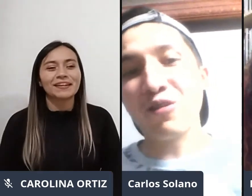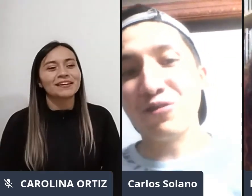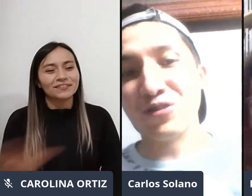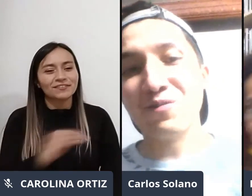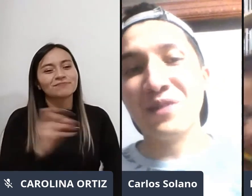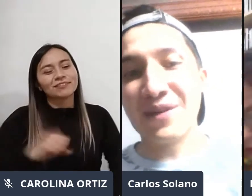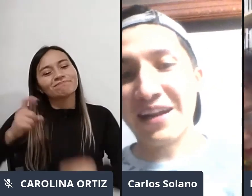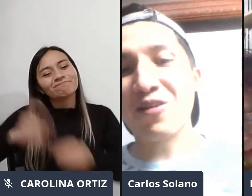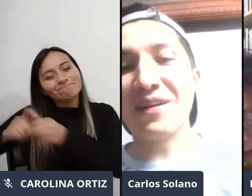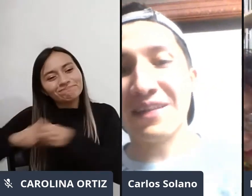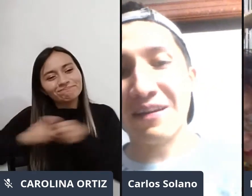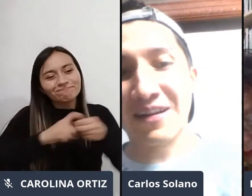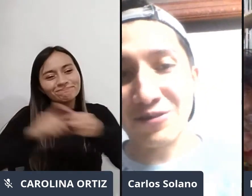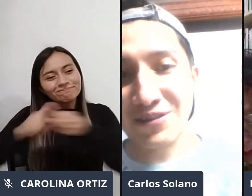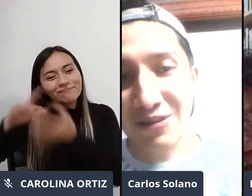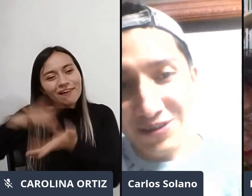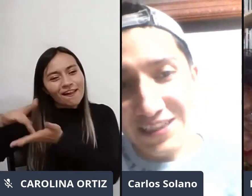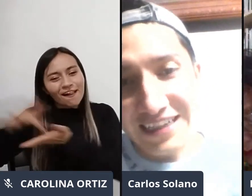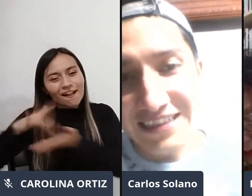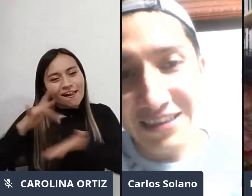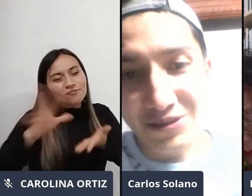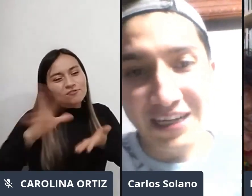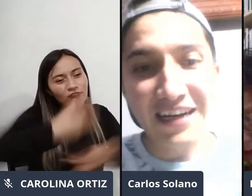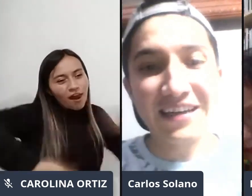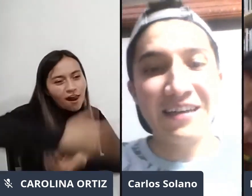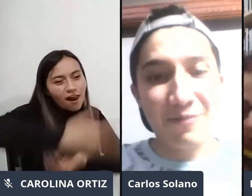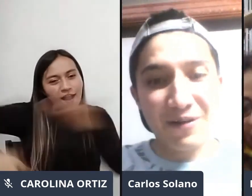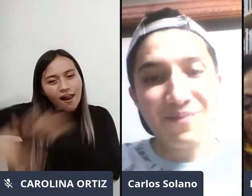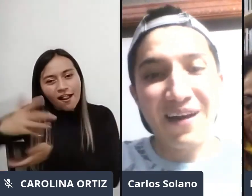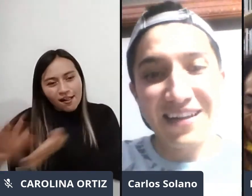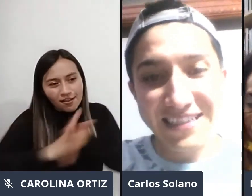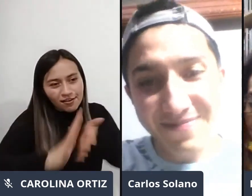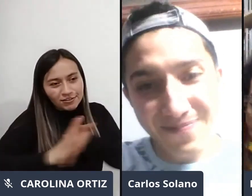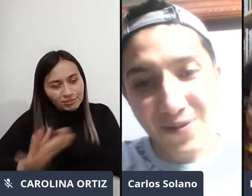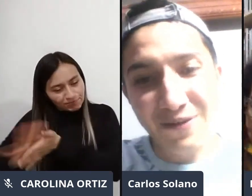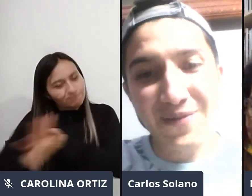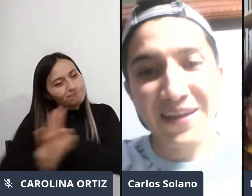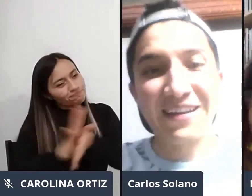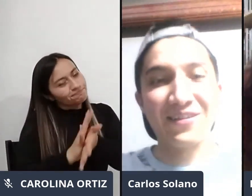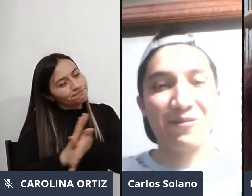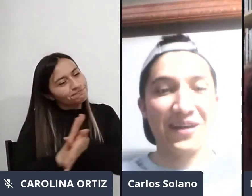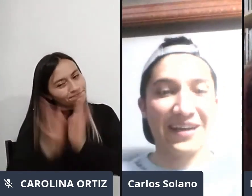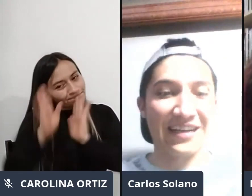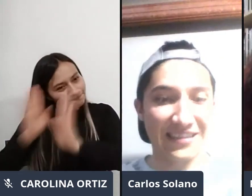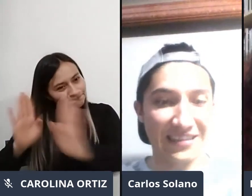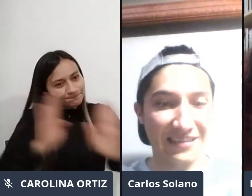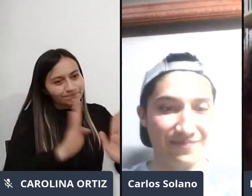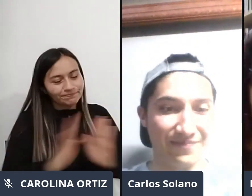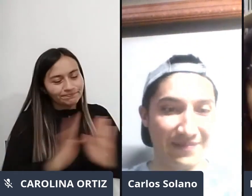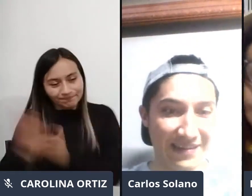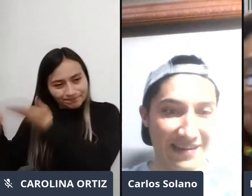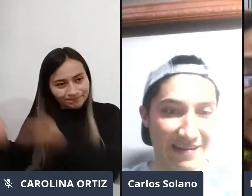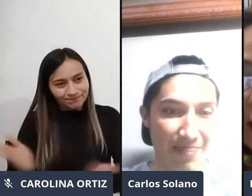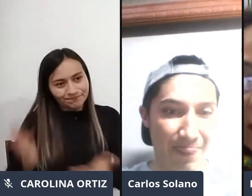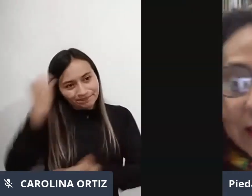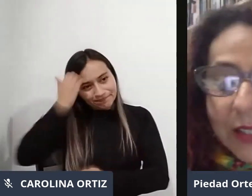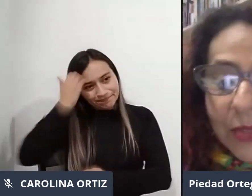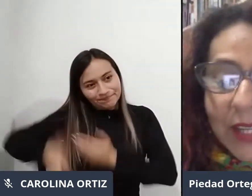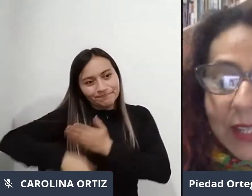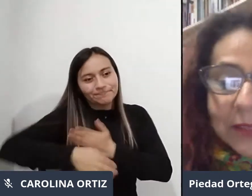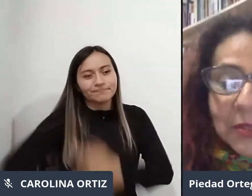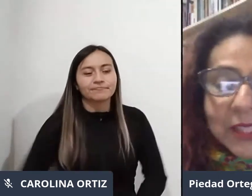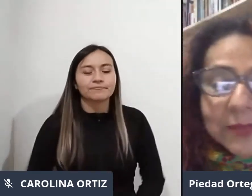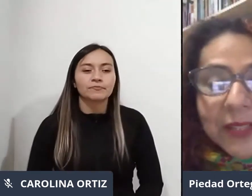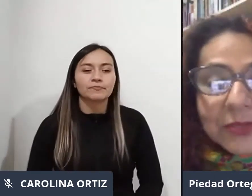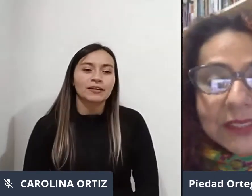porque esto es de todos, ¿no? De manera colectiva, la voz de todos tiene que ser escuchada. Y bueno, ahora sí, profe Piedad, continúe. Gracias. Bueno, yo quiero